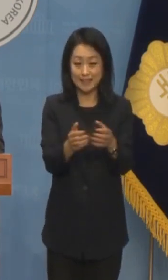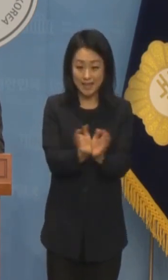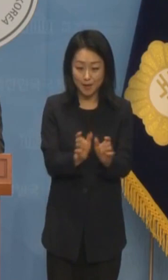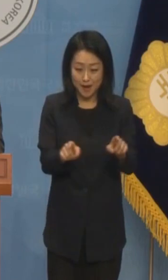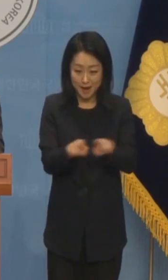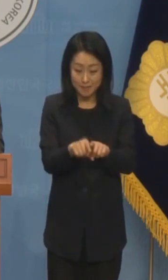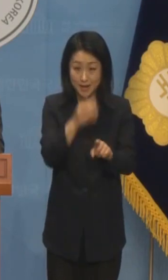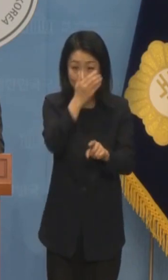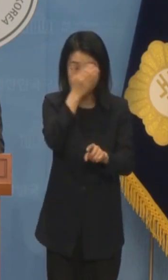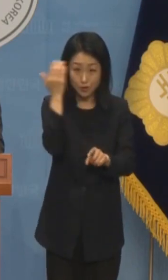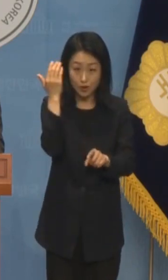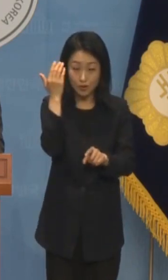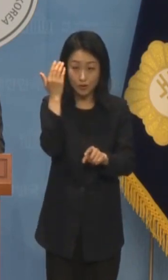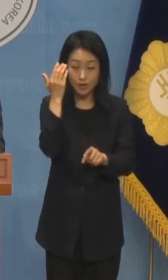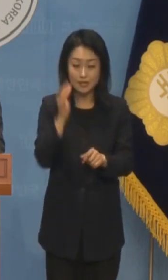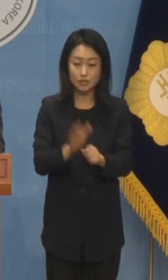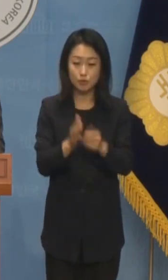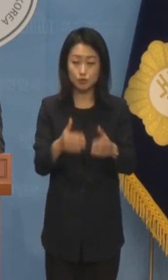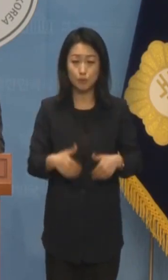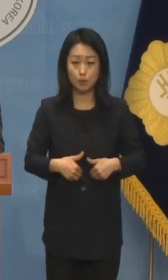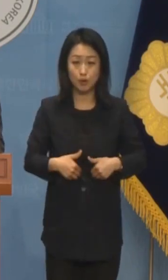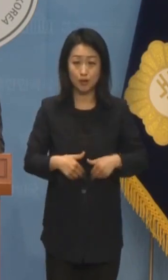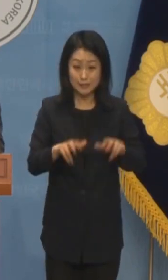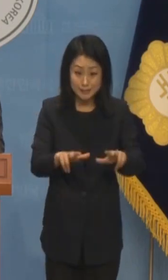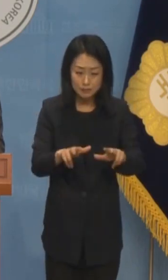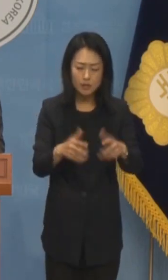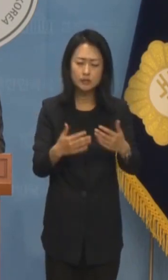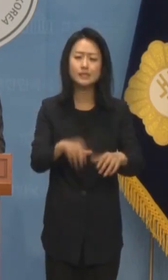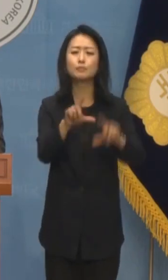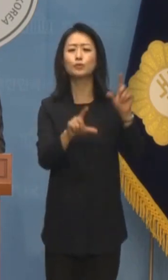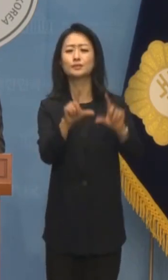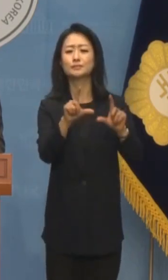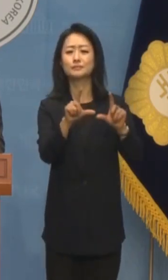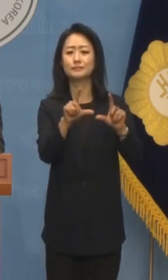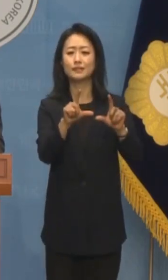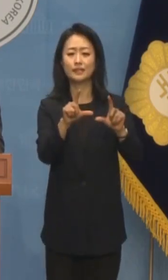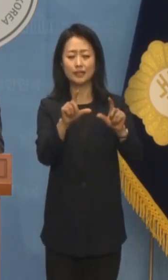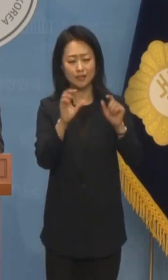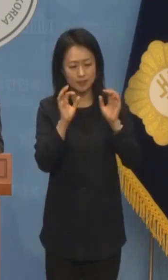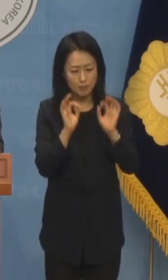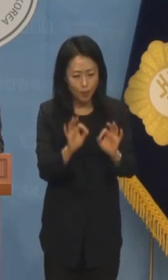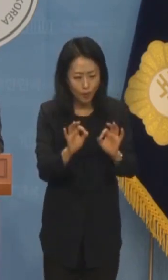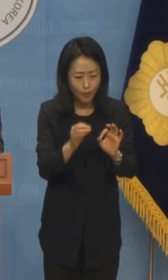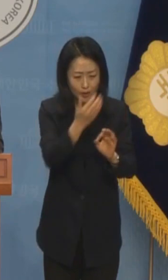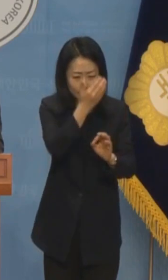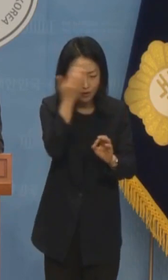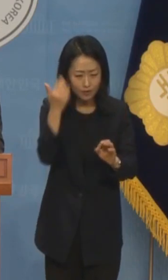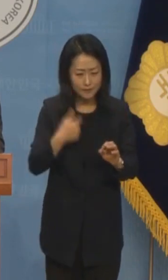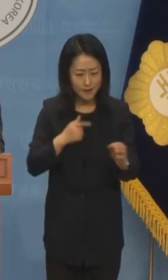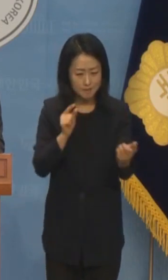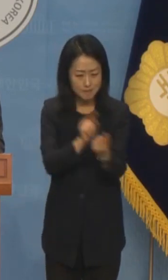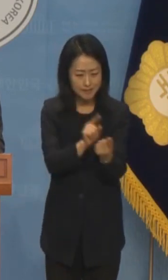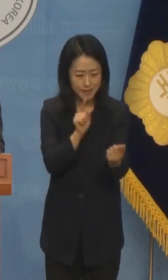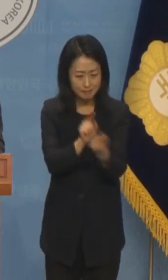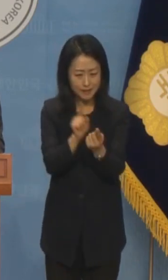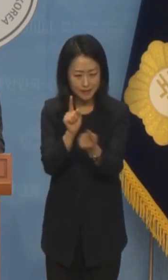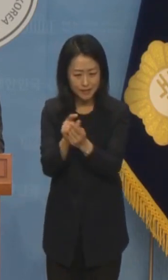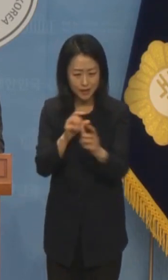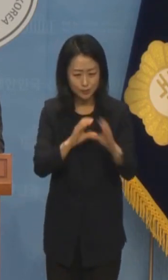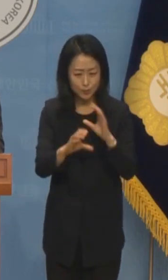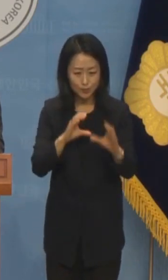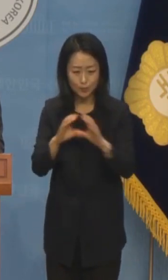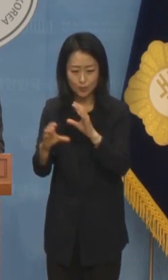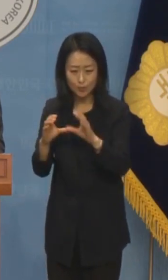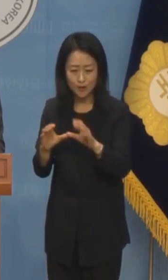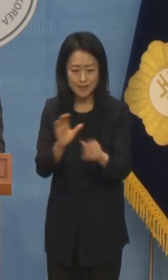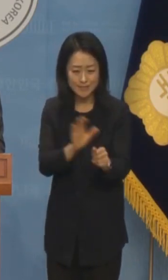청년들이 지쳐가고 있습니다. 저는 당 안팎에 지쳐가는 보수 청년들을 만나고 소통하며